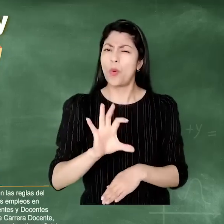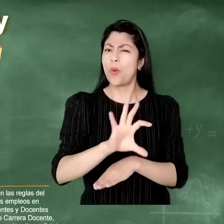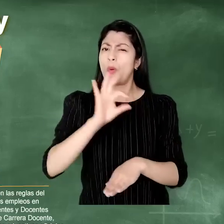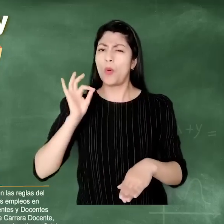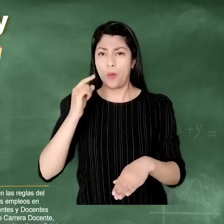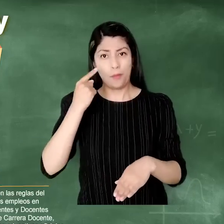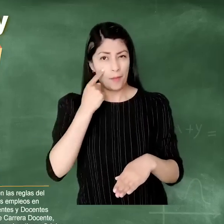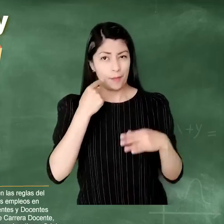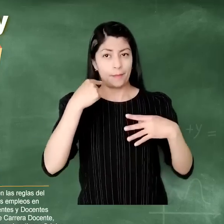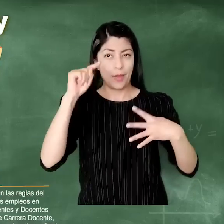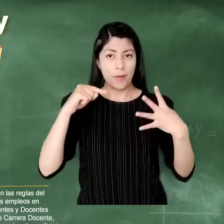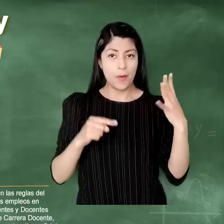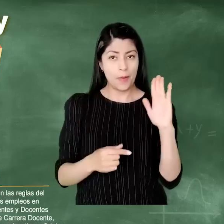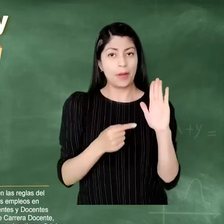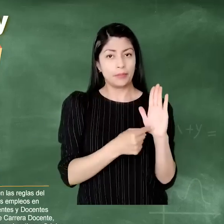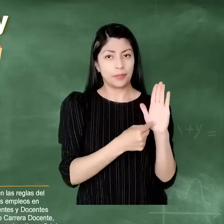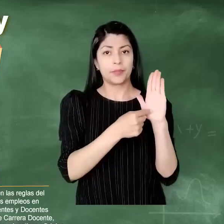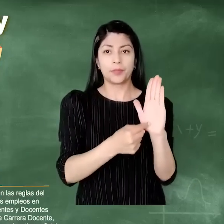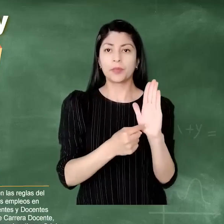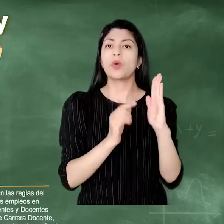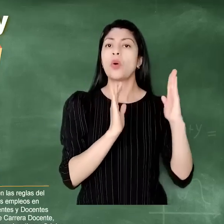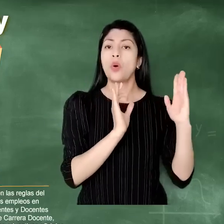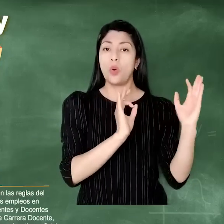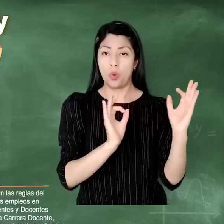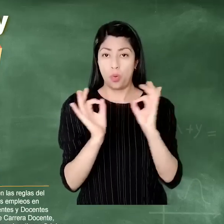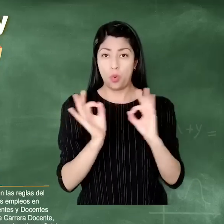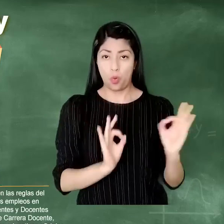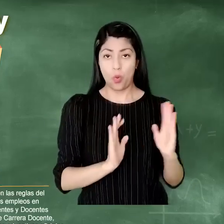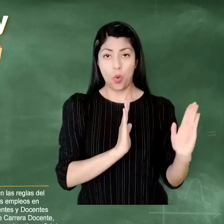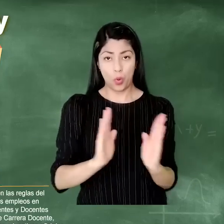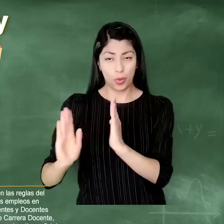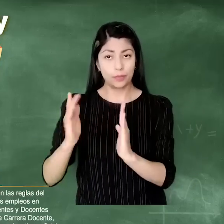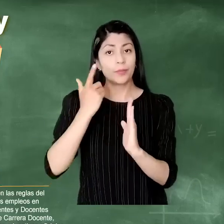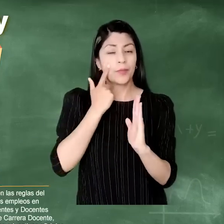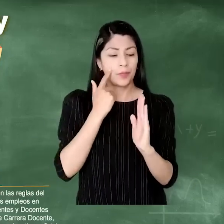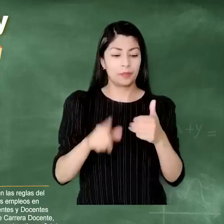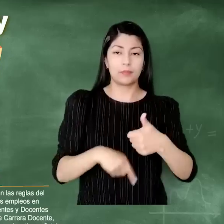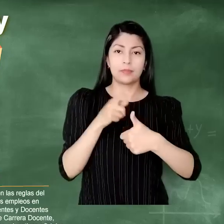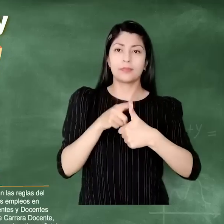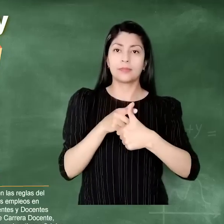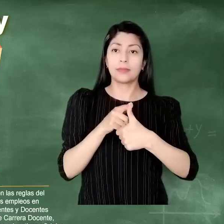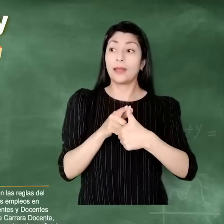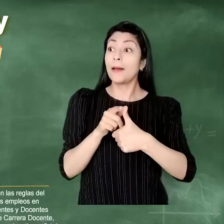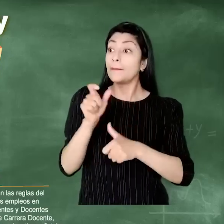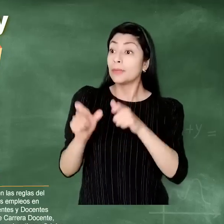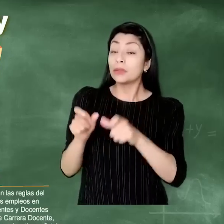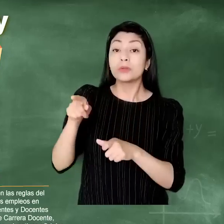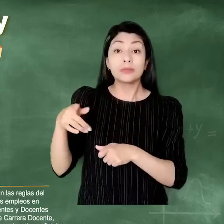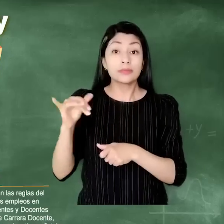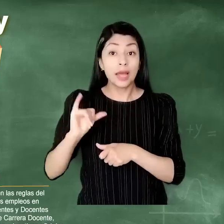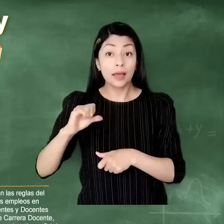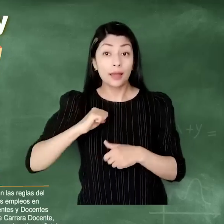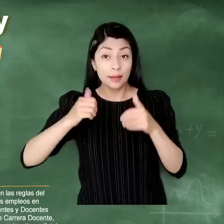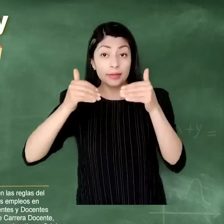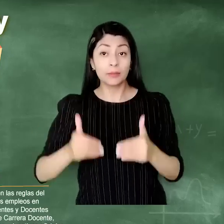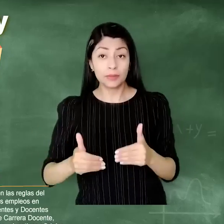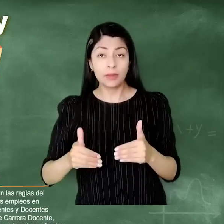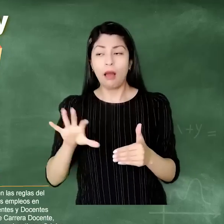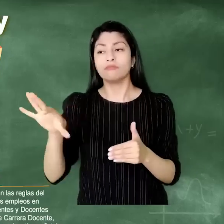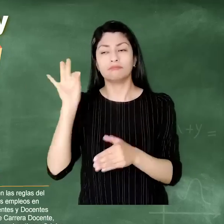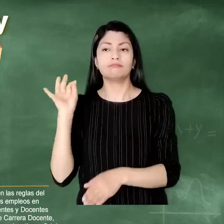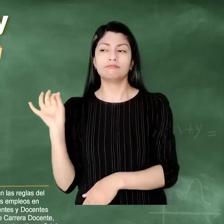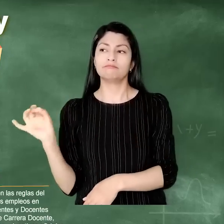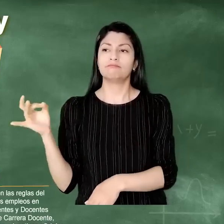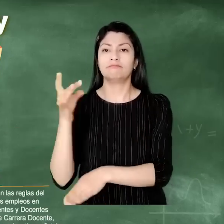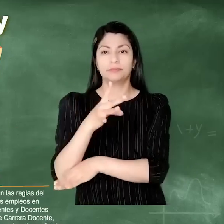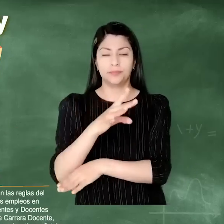se tendrán en cuenta los siguientes criterios, en su orden. 1. Con el aspirante que se encuentre en situación